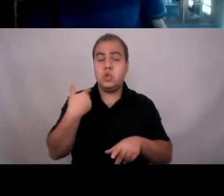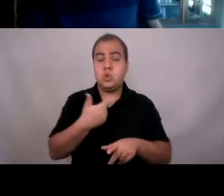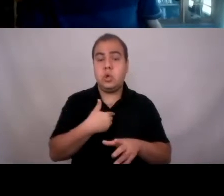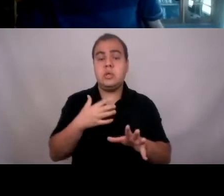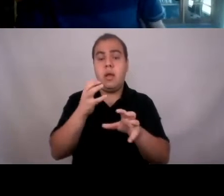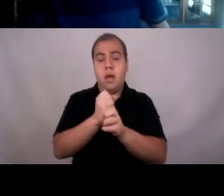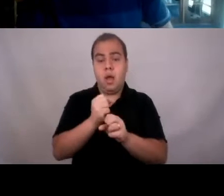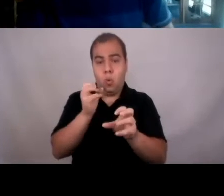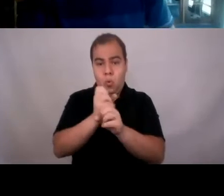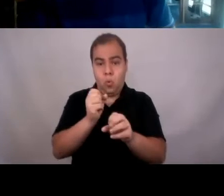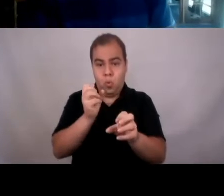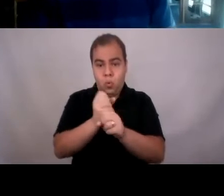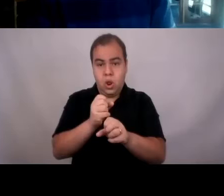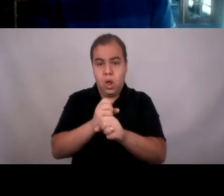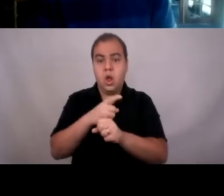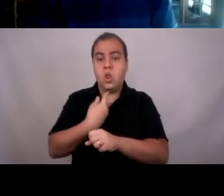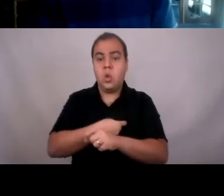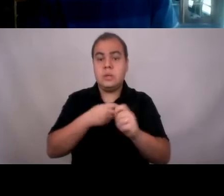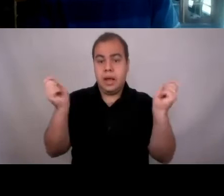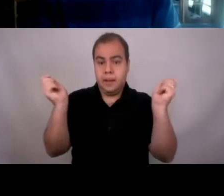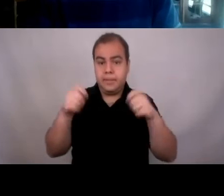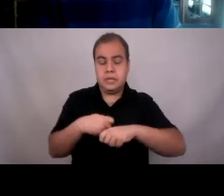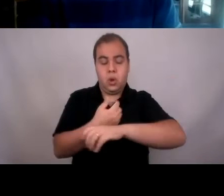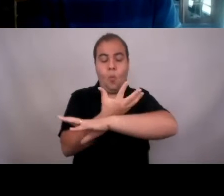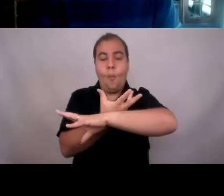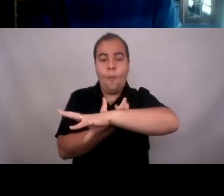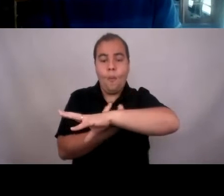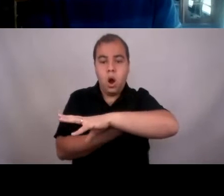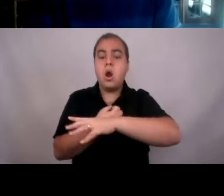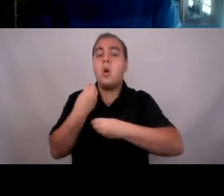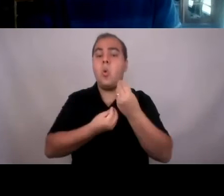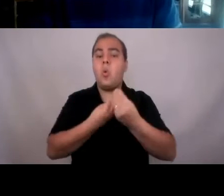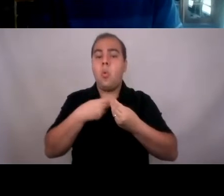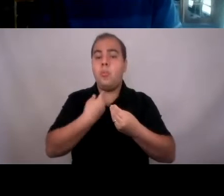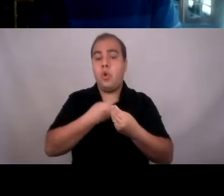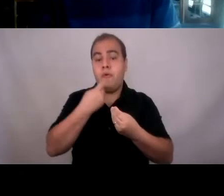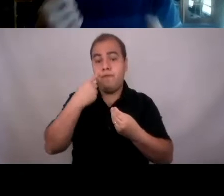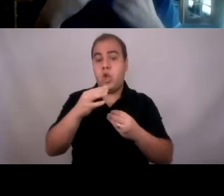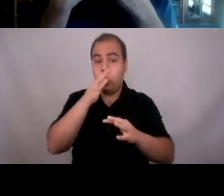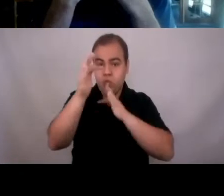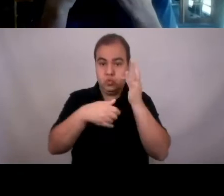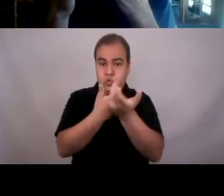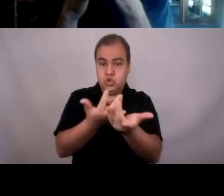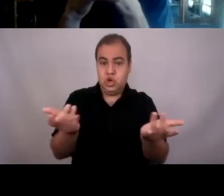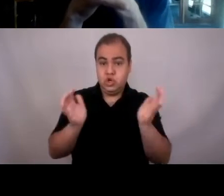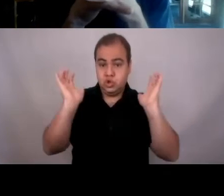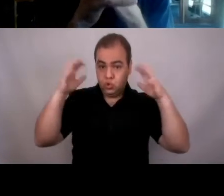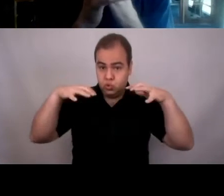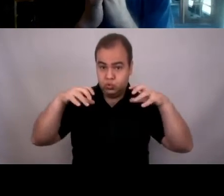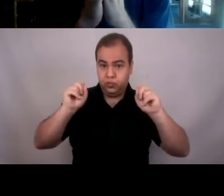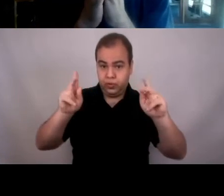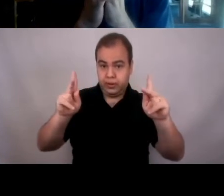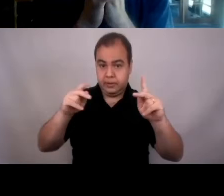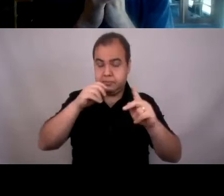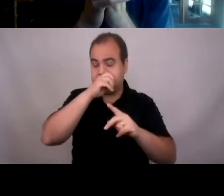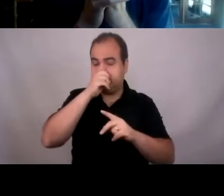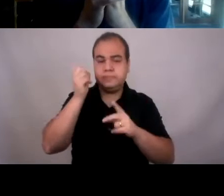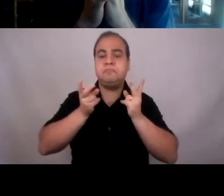então, a nossa capacidade de infiltração e como é que a gente dimensiona o nosso jardim de chuva. Elisa, pode seguir.